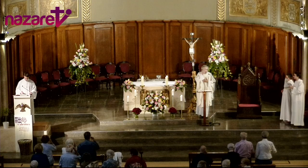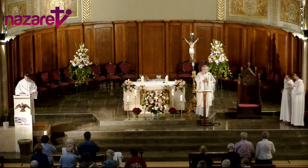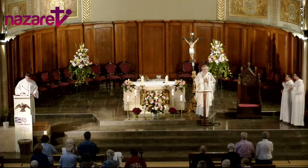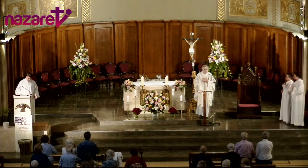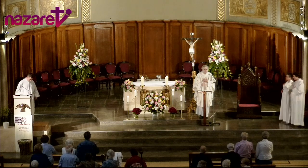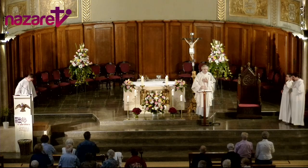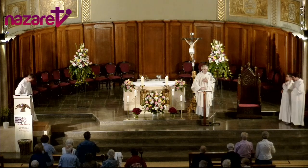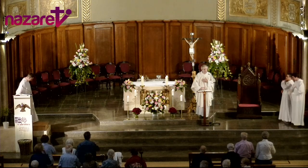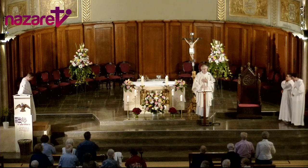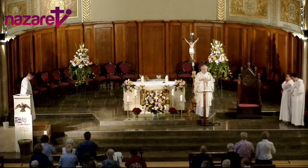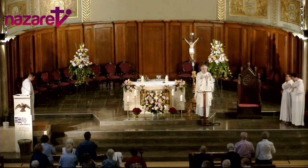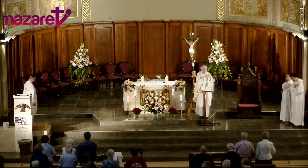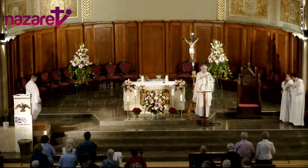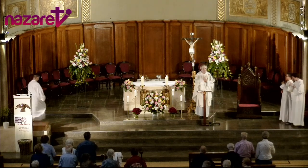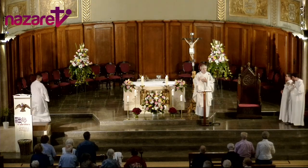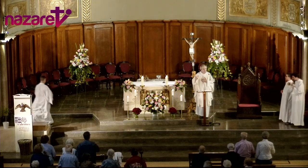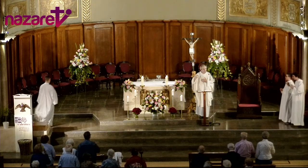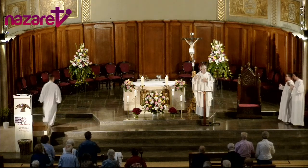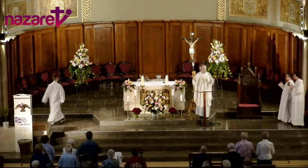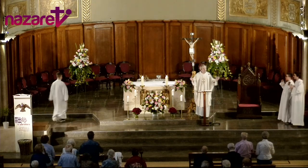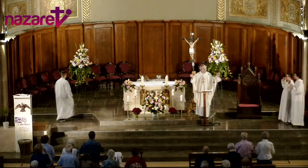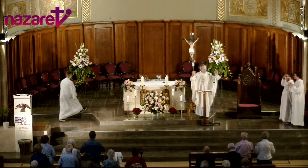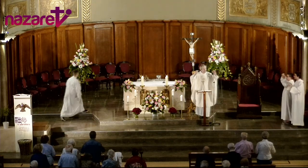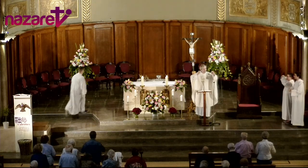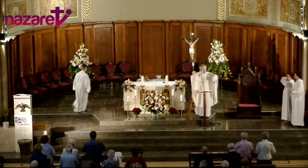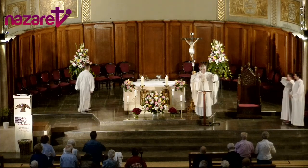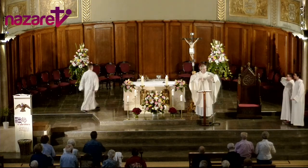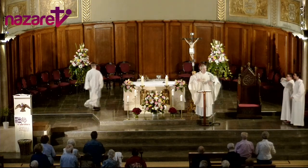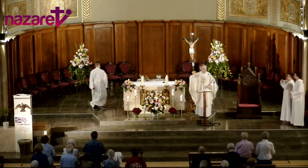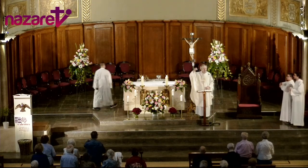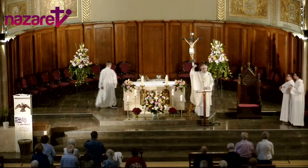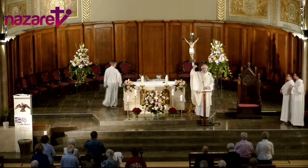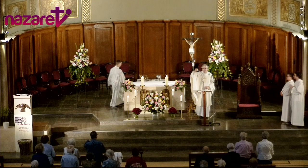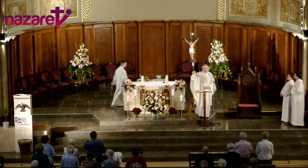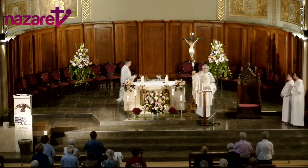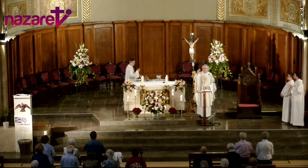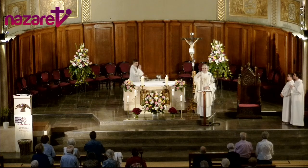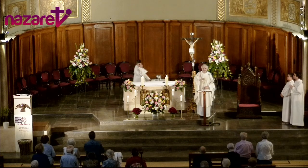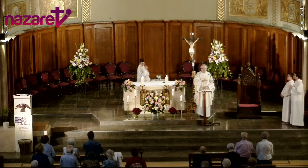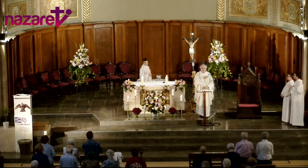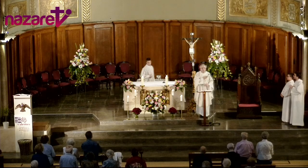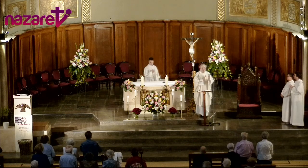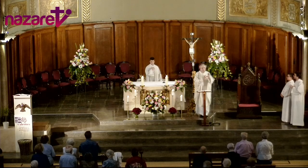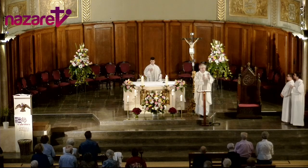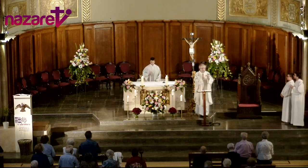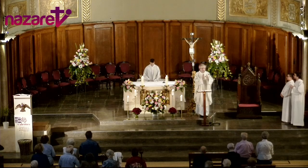En el nombre del Padre, del Hijo y del Espíritu Santo. Amén. Amén. La gracia de nuestro Señor